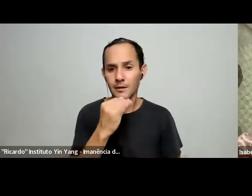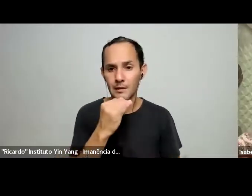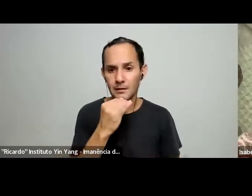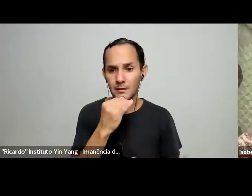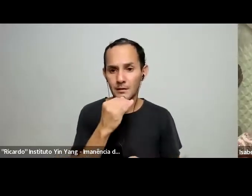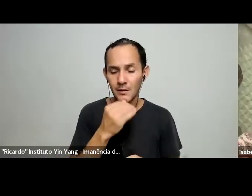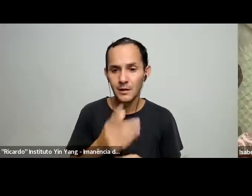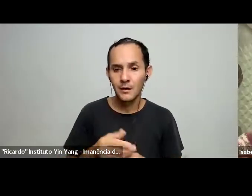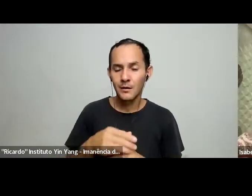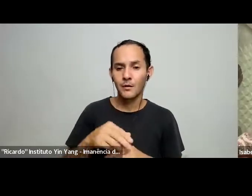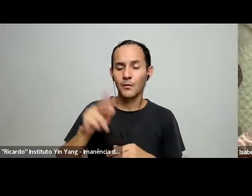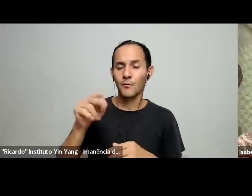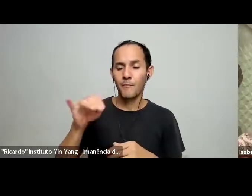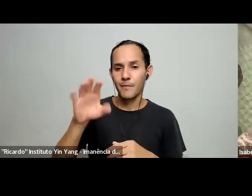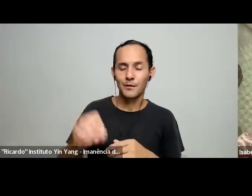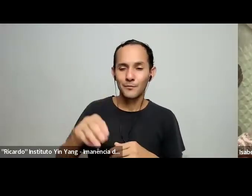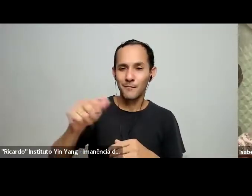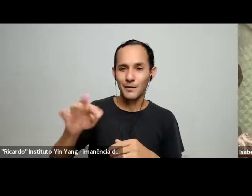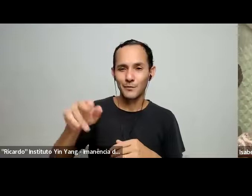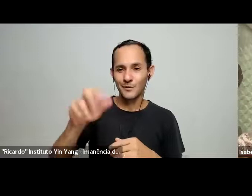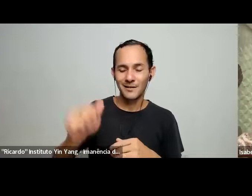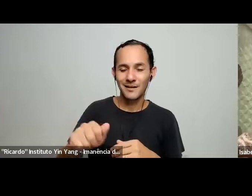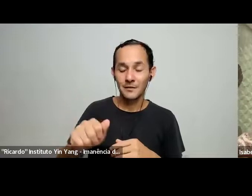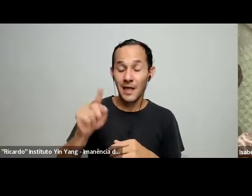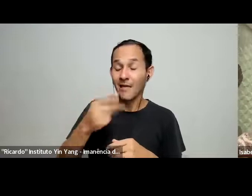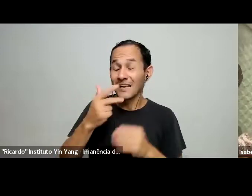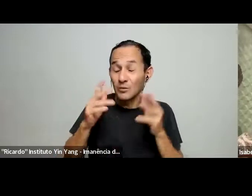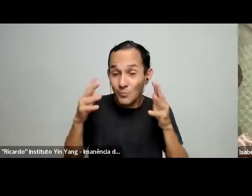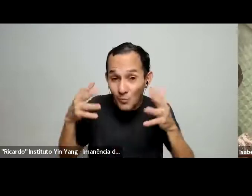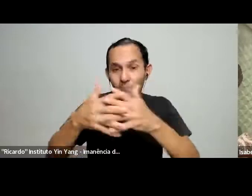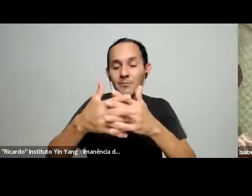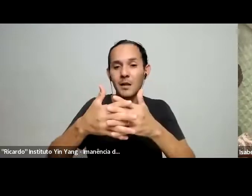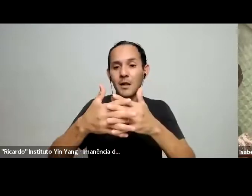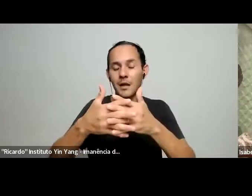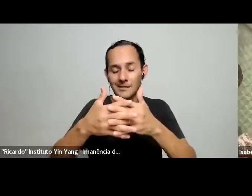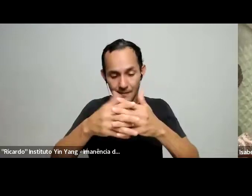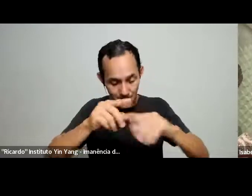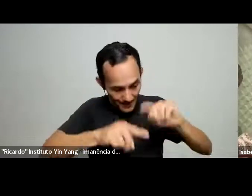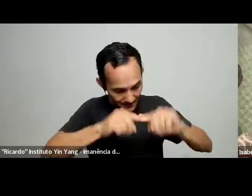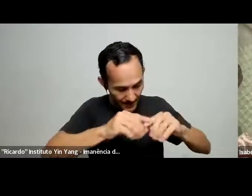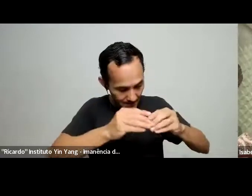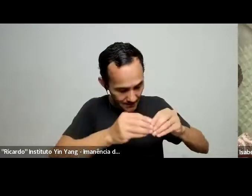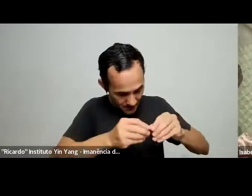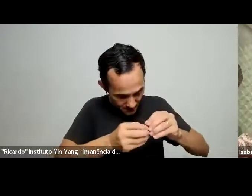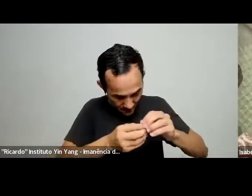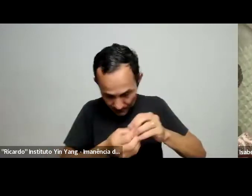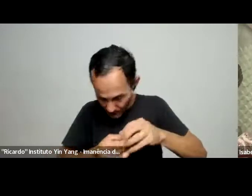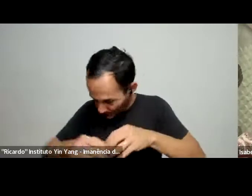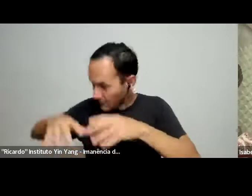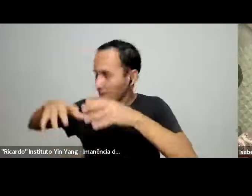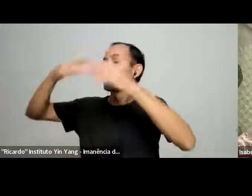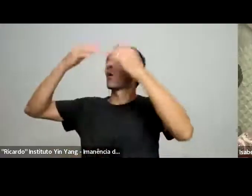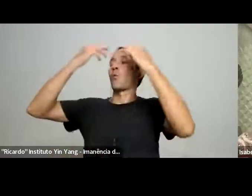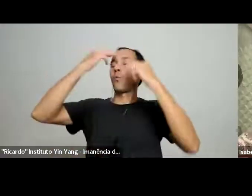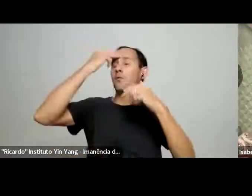Humberto Maturana e Francisco Varela falando, não, é da complexidade da matéria que vai surgindo a consciência e ela vai